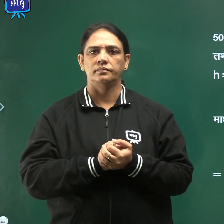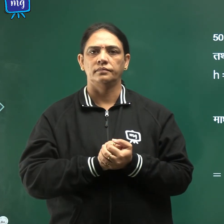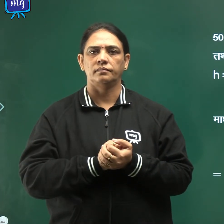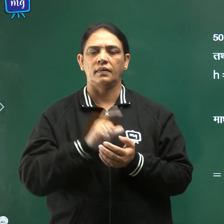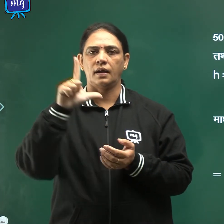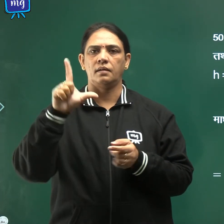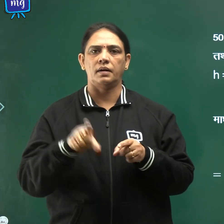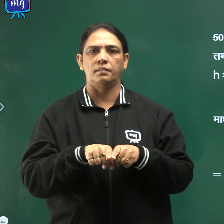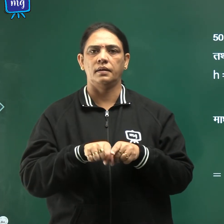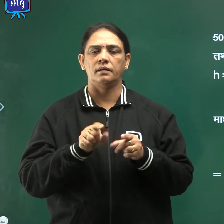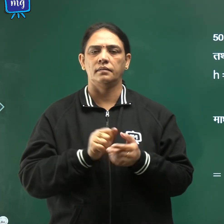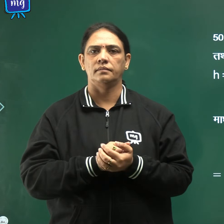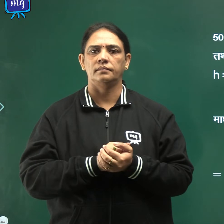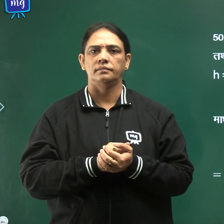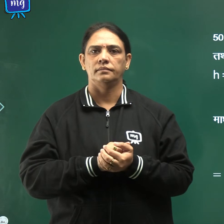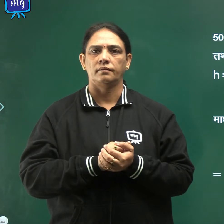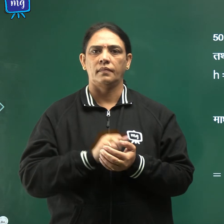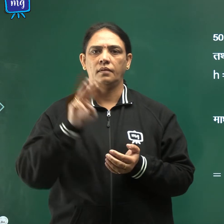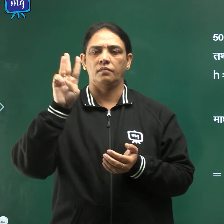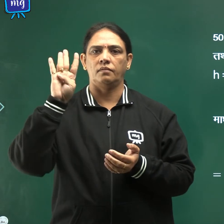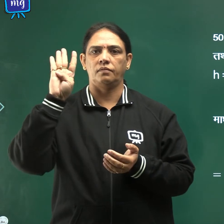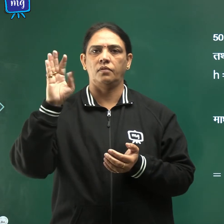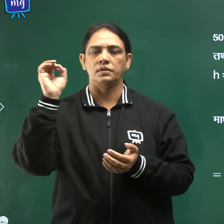L बराबर 40,